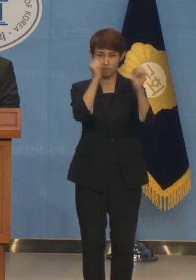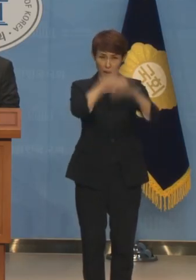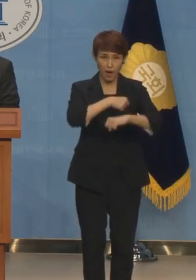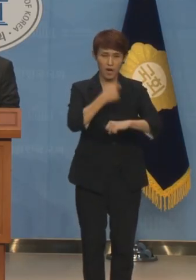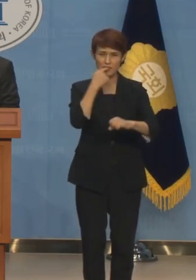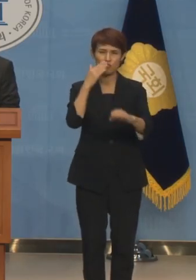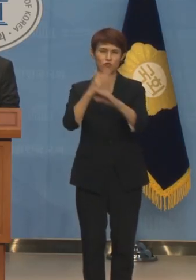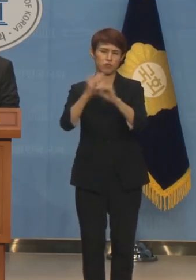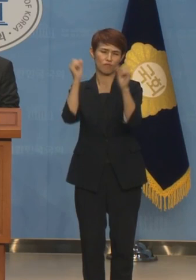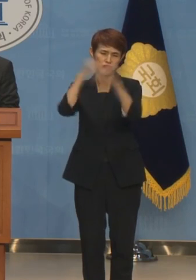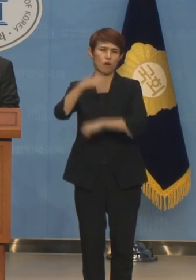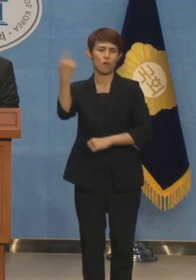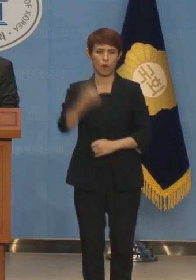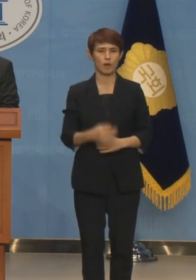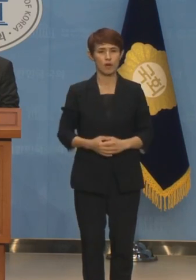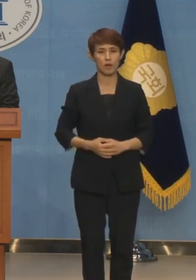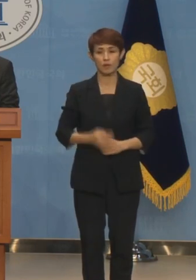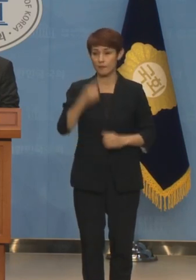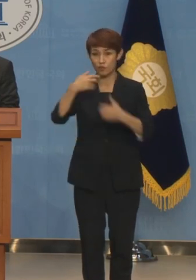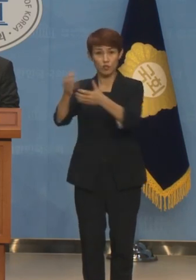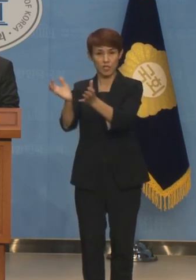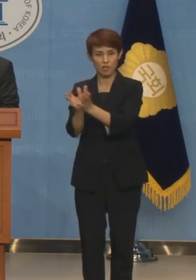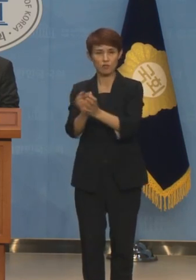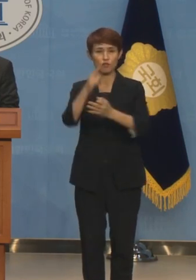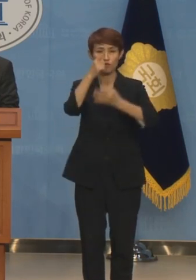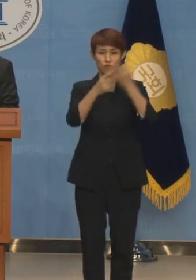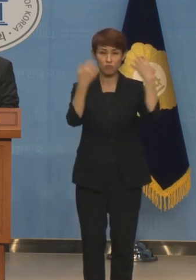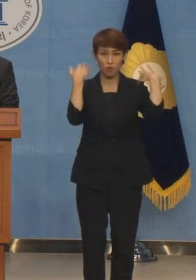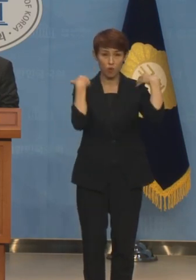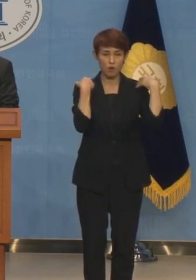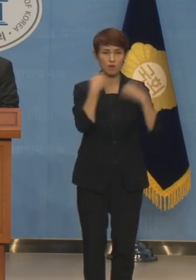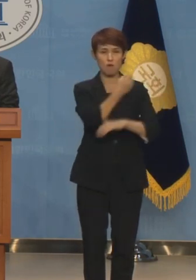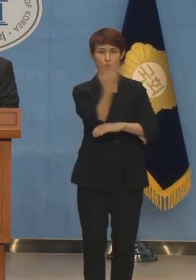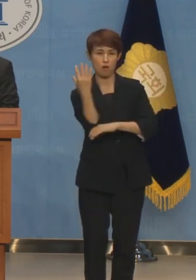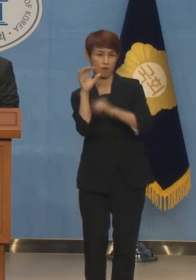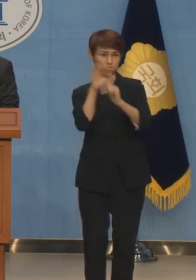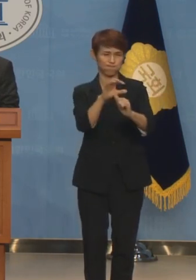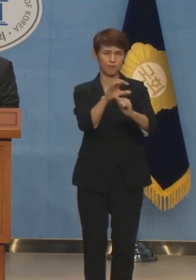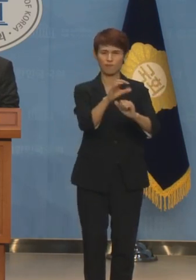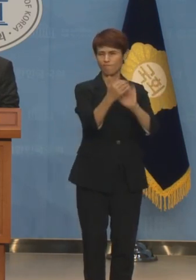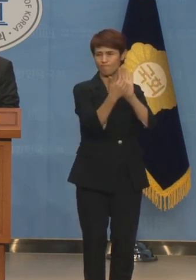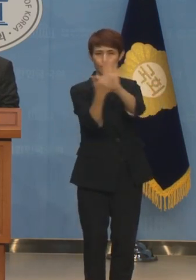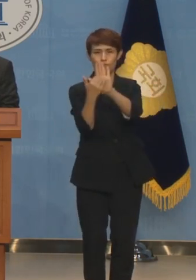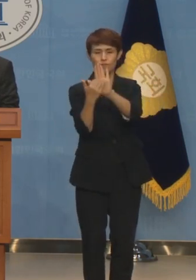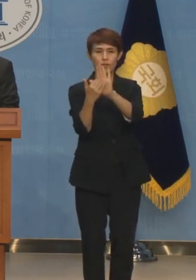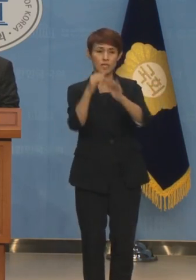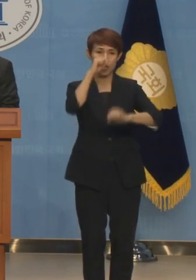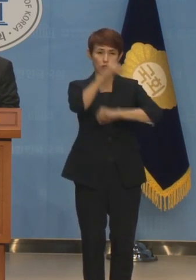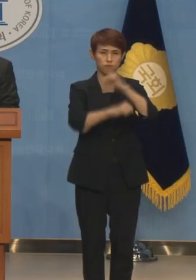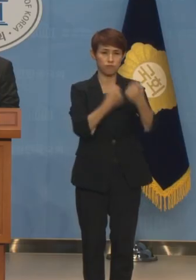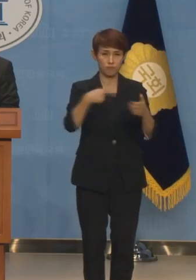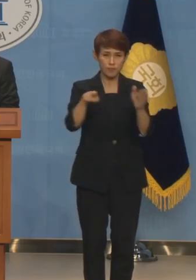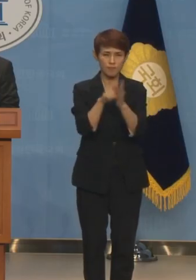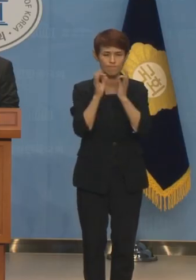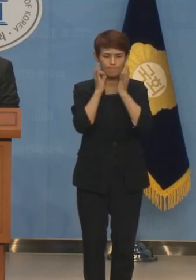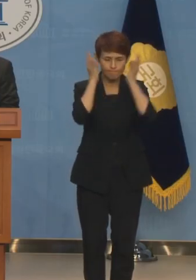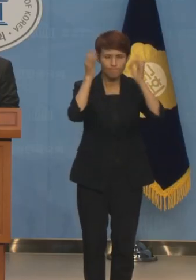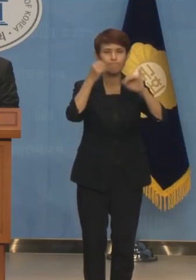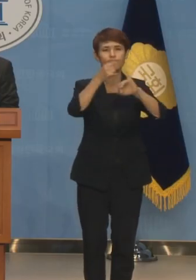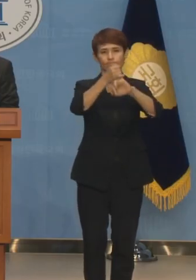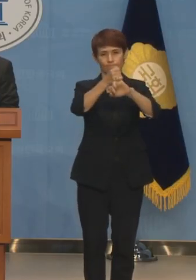무너집니다. 더불어민주당은 윤석열 정권의 언론 탄압을 저지하고 언론 자유를 지키기 위한 노력을